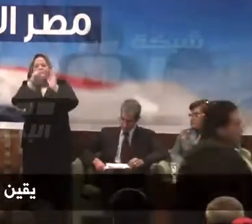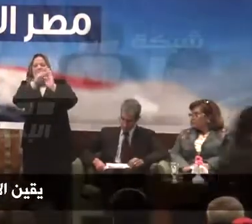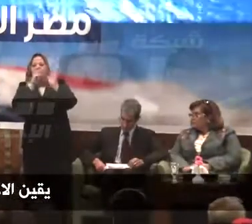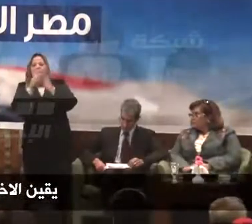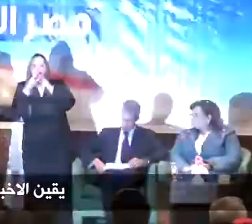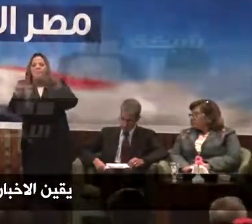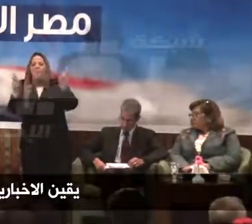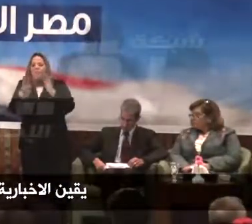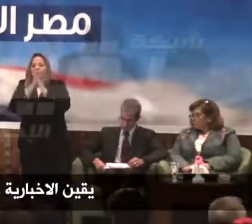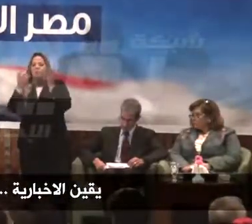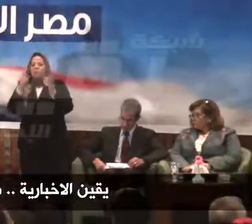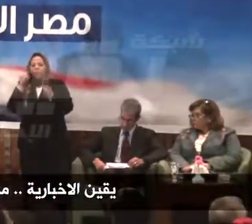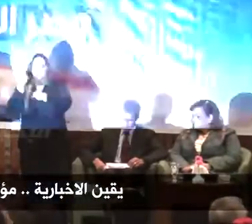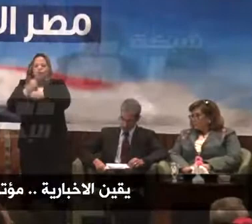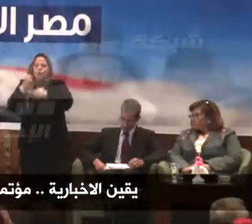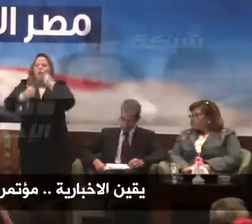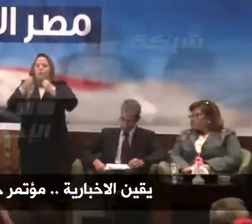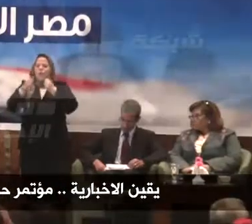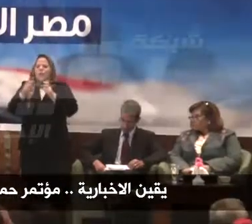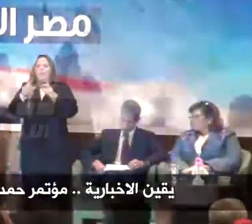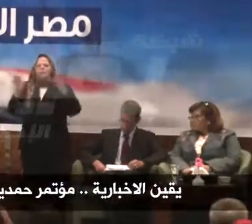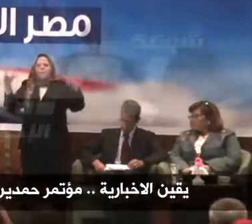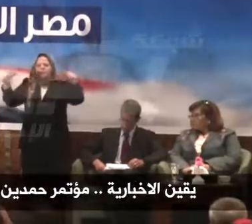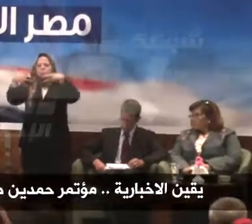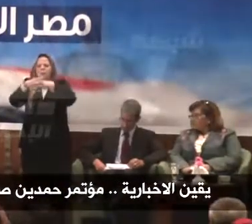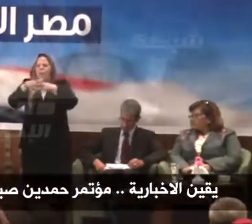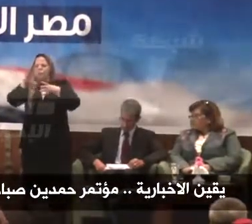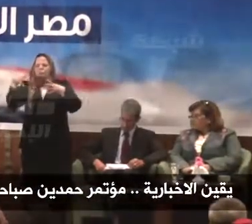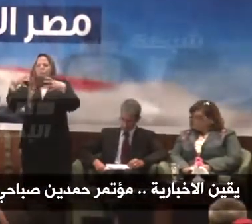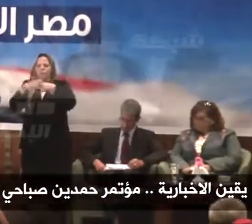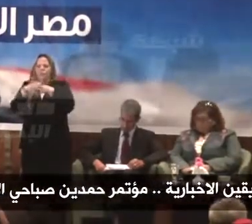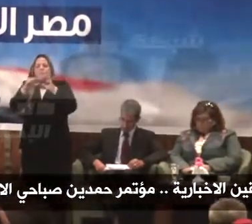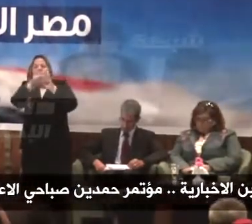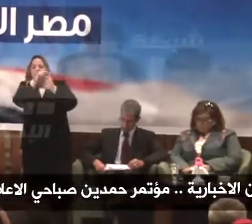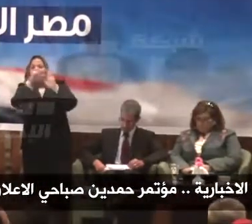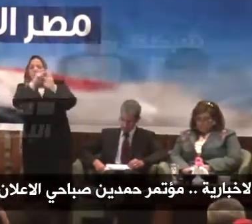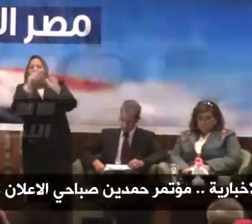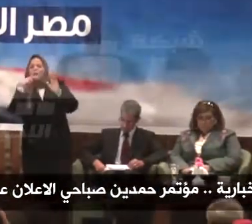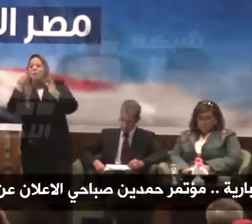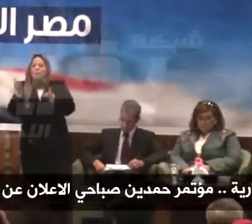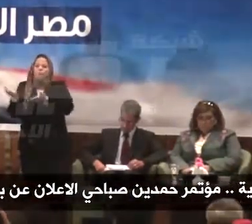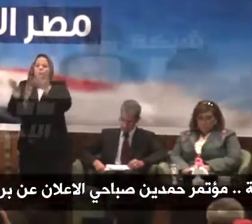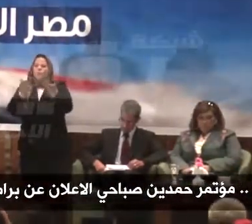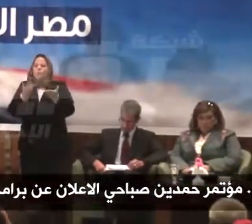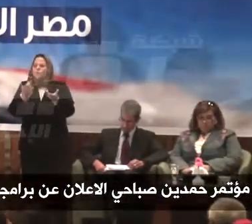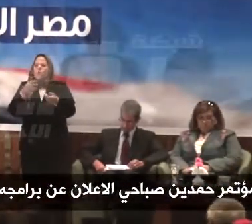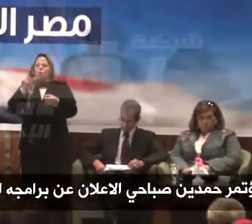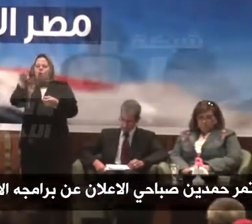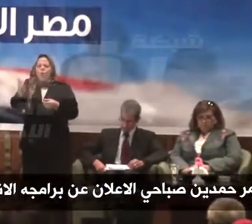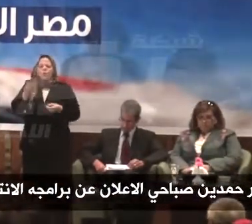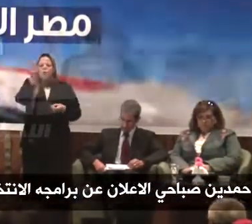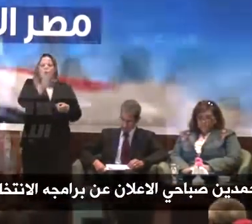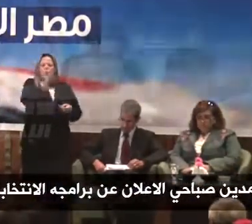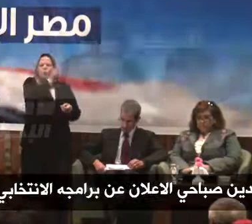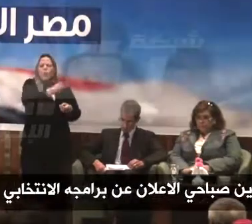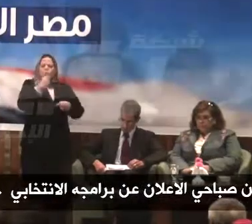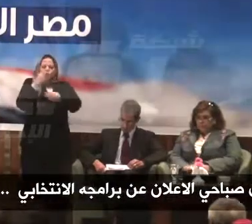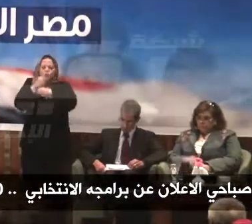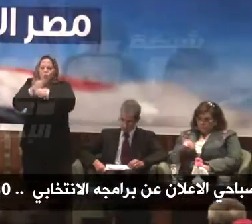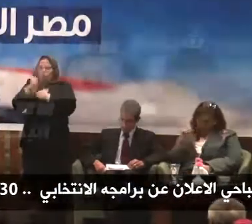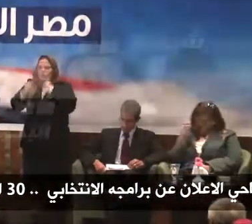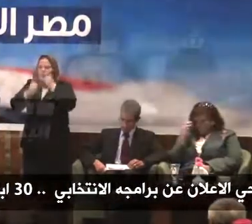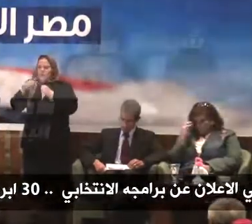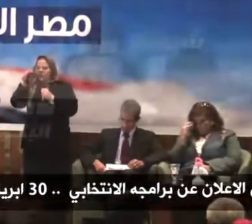هو عمل جماعي، ولهذا هذا البرنامج سيتقدم به كل من شارك